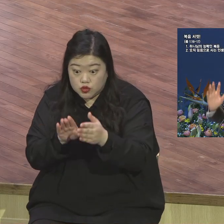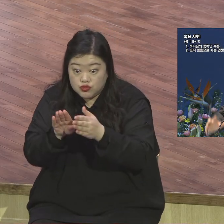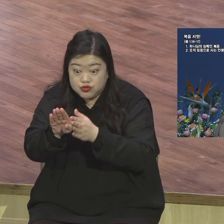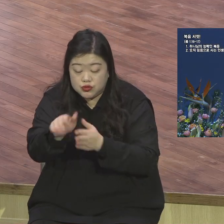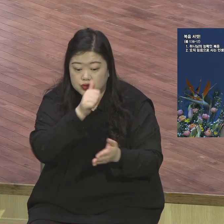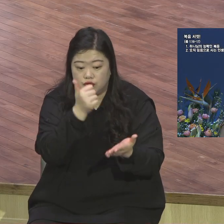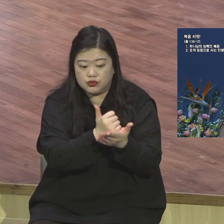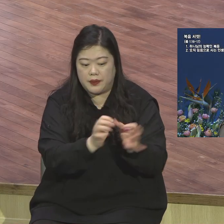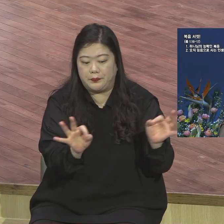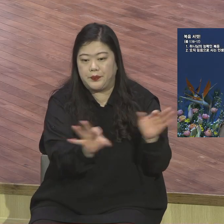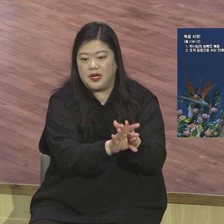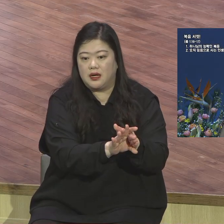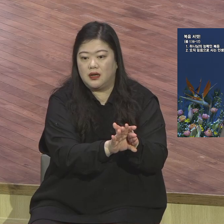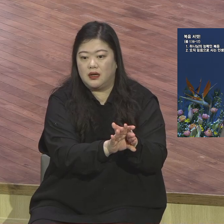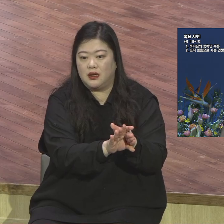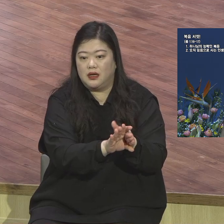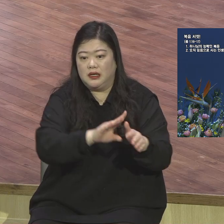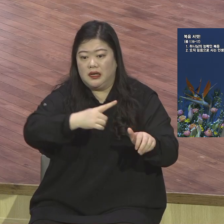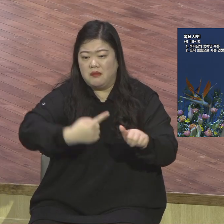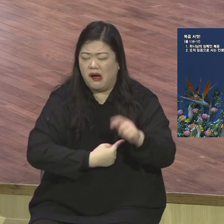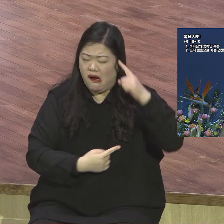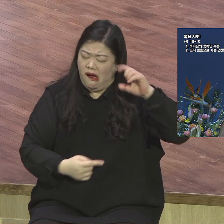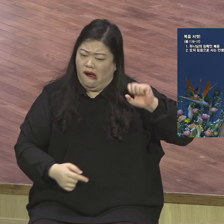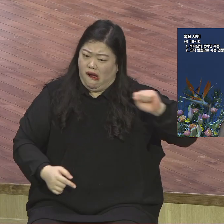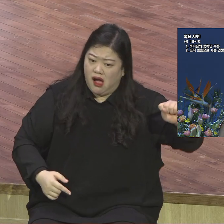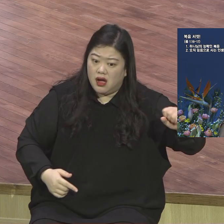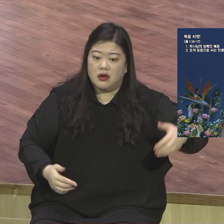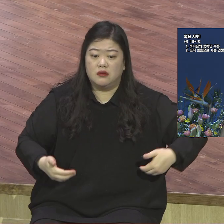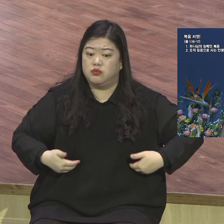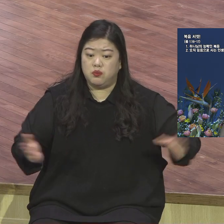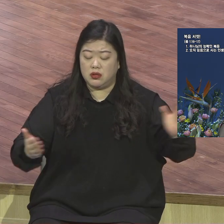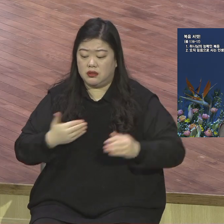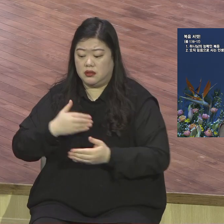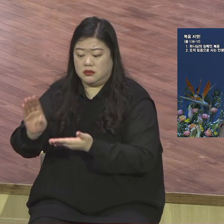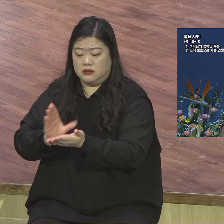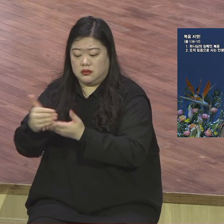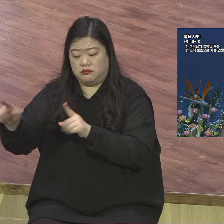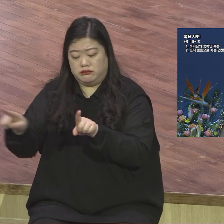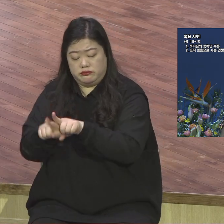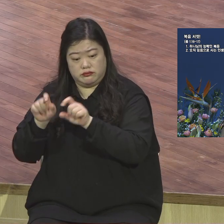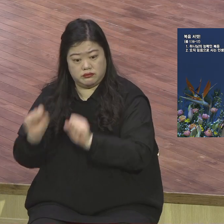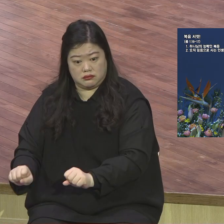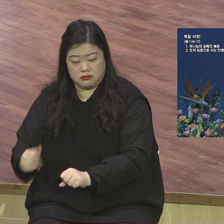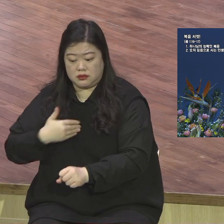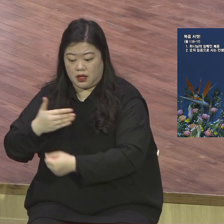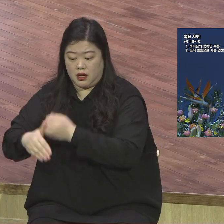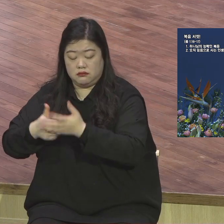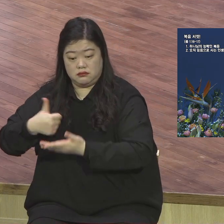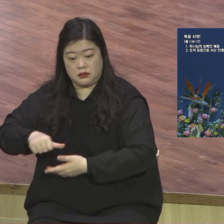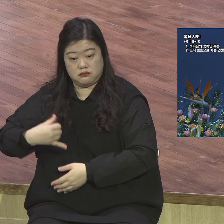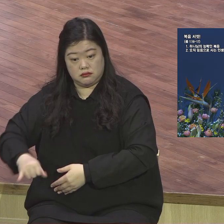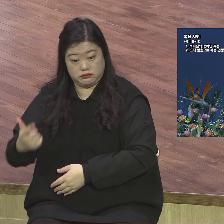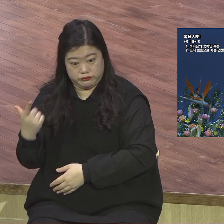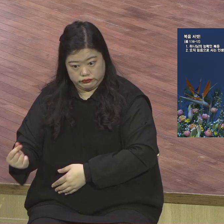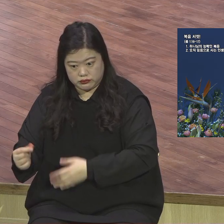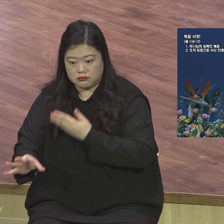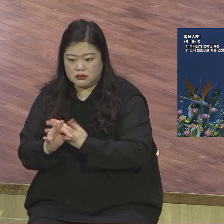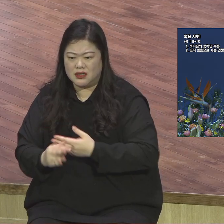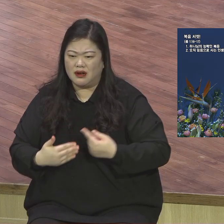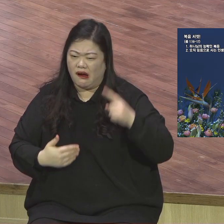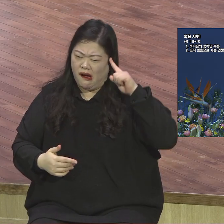다시는 갈라디아 2장 20절의 오직을 이제는 절대로 과거로 돌아가지 않고 누릴